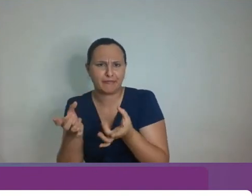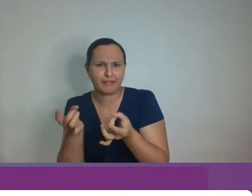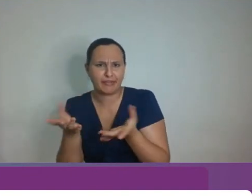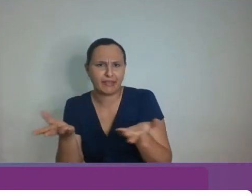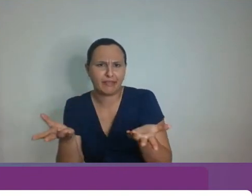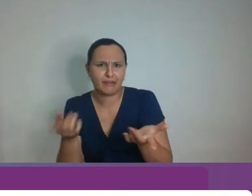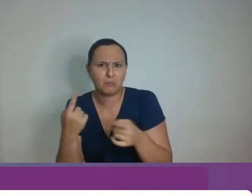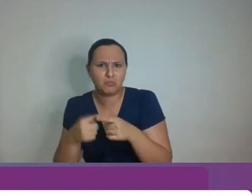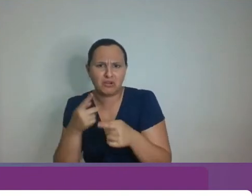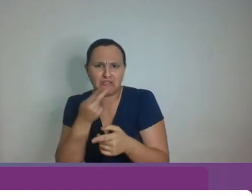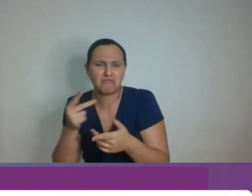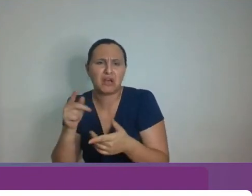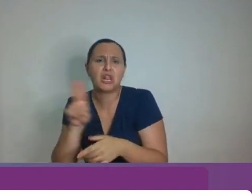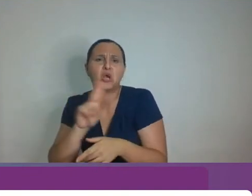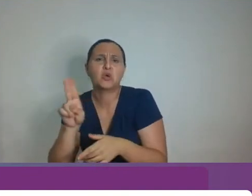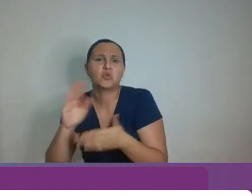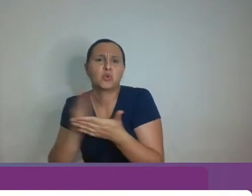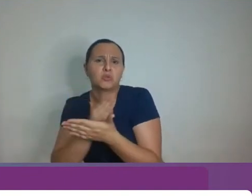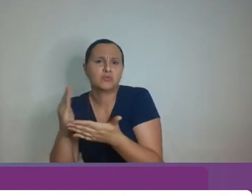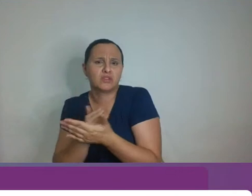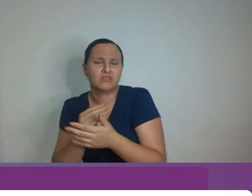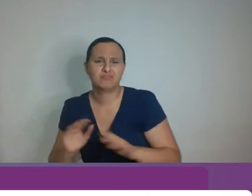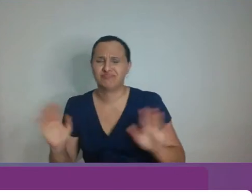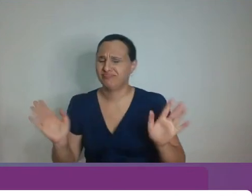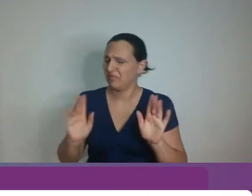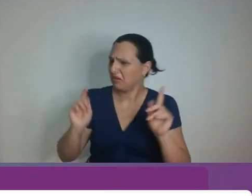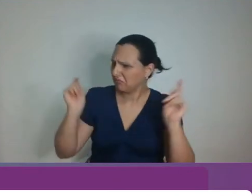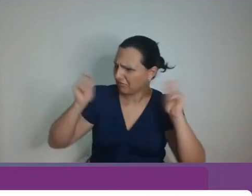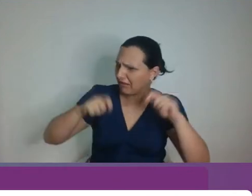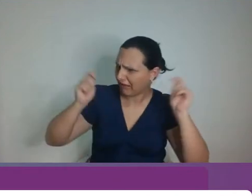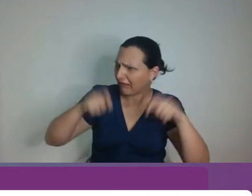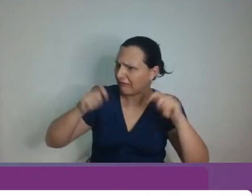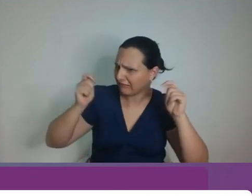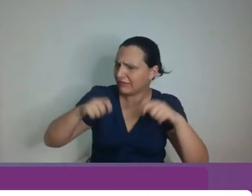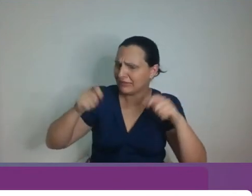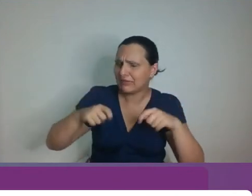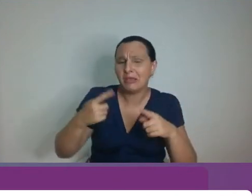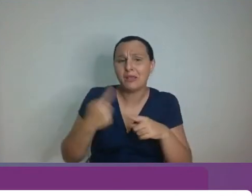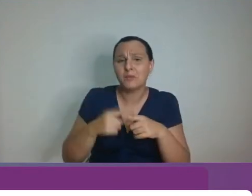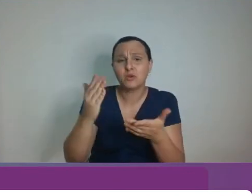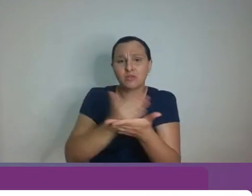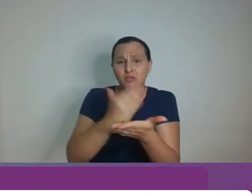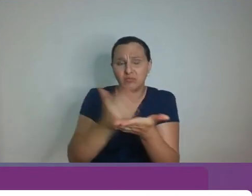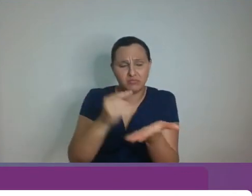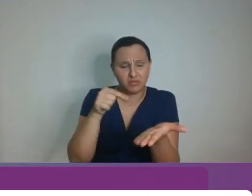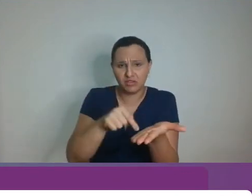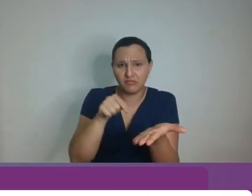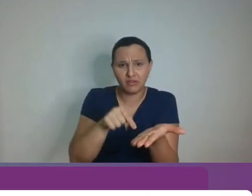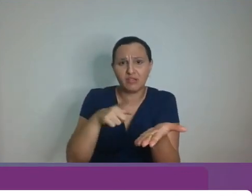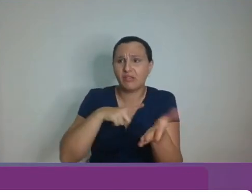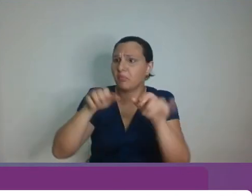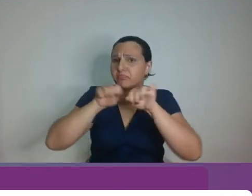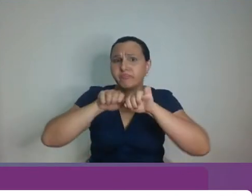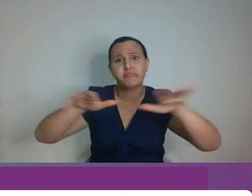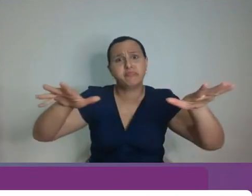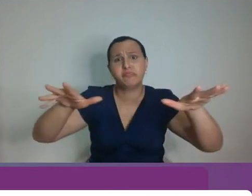livro. Esse conhecimento ele está espalhado em uma série de publicações. A própria professora Esther Fidelis,